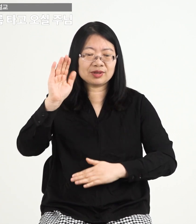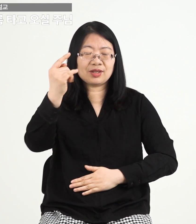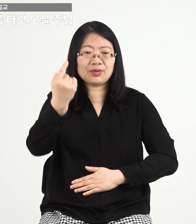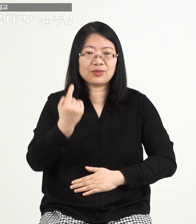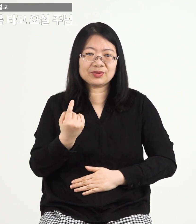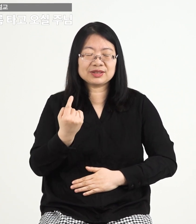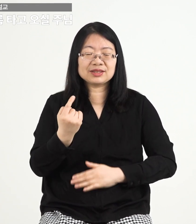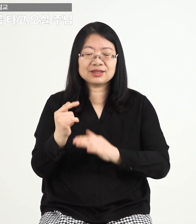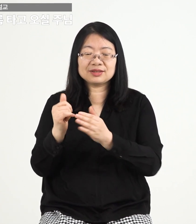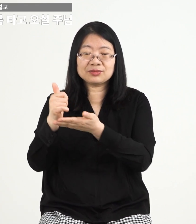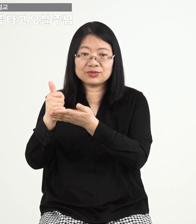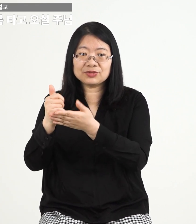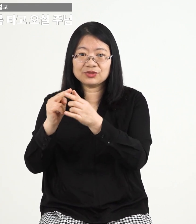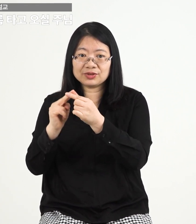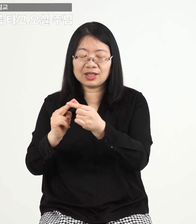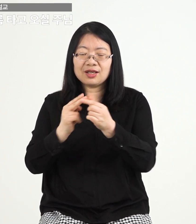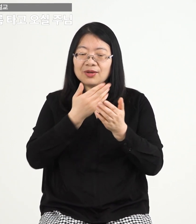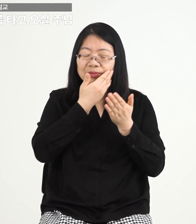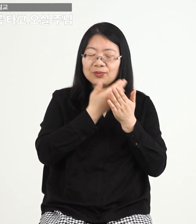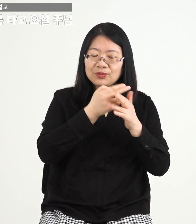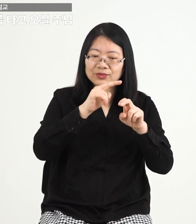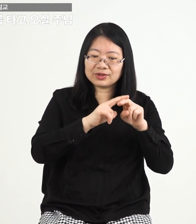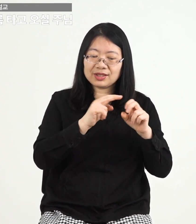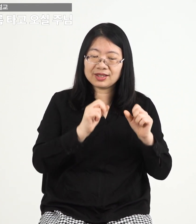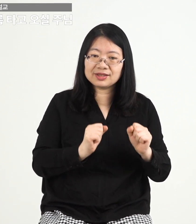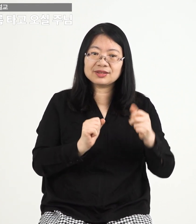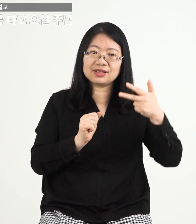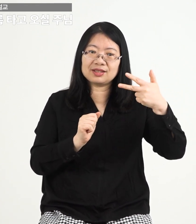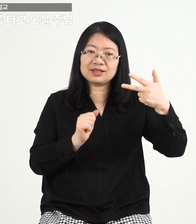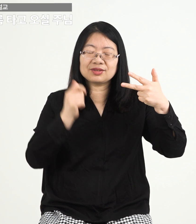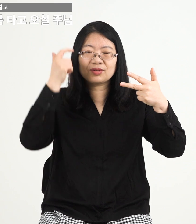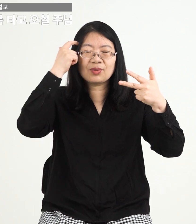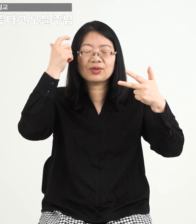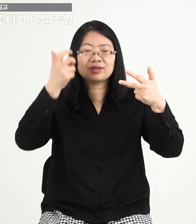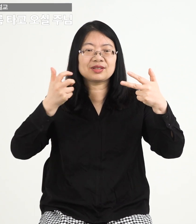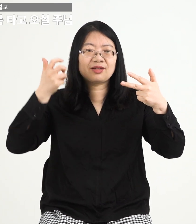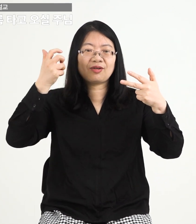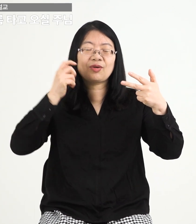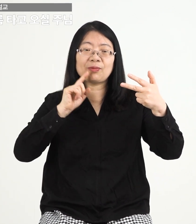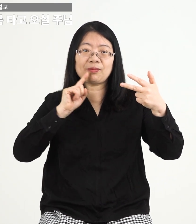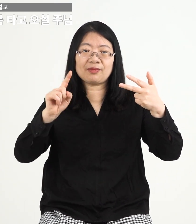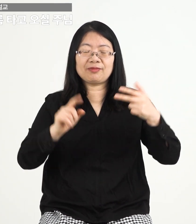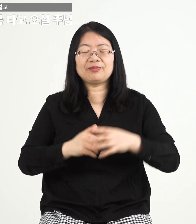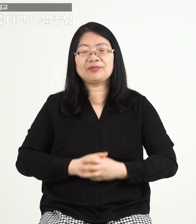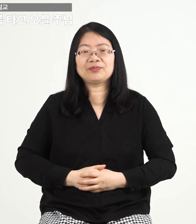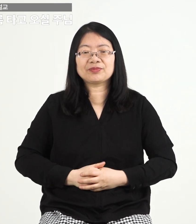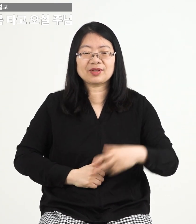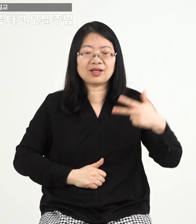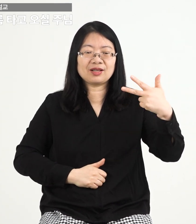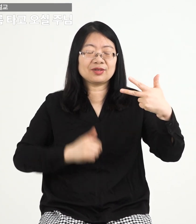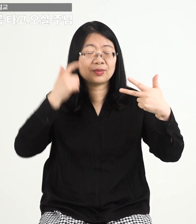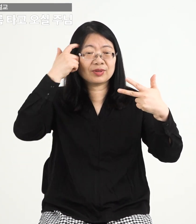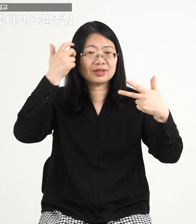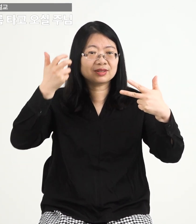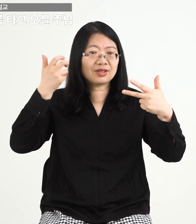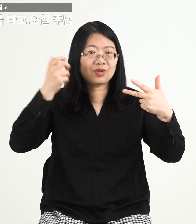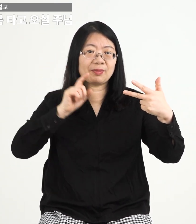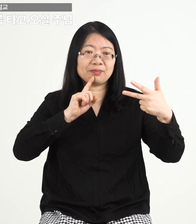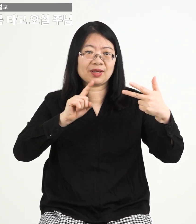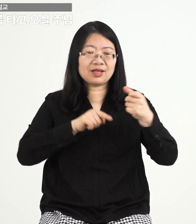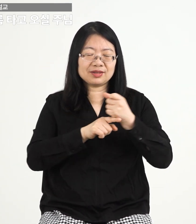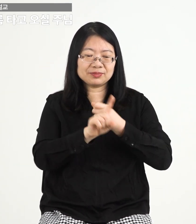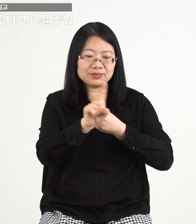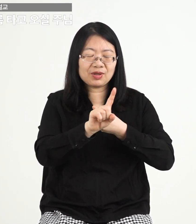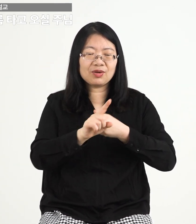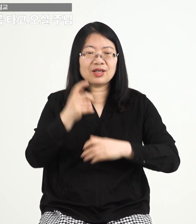오실 이와 그의 보좌에 있는 7 영과 그랬습니다. 여기 7 영이라는 말은